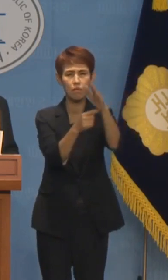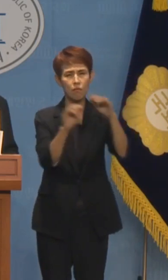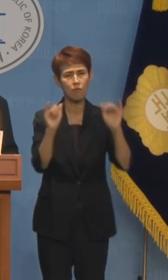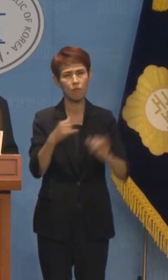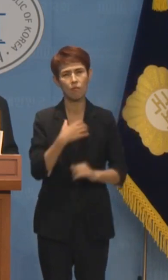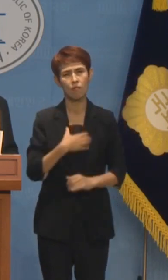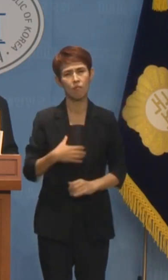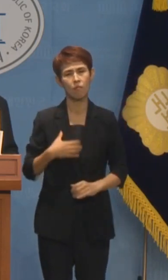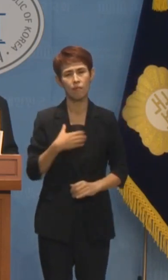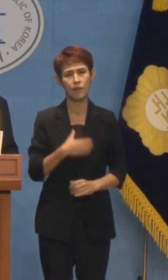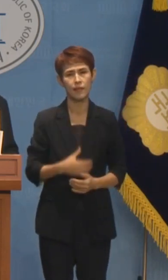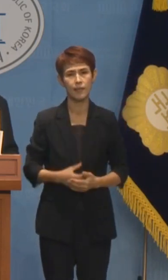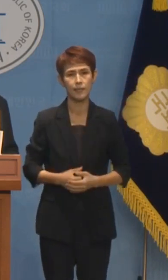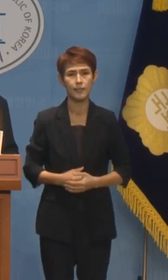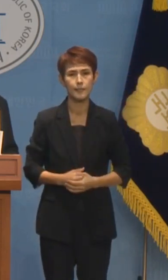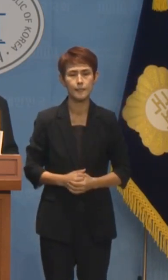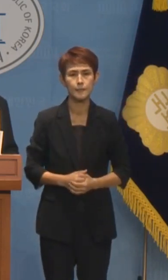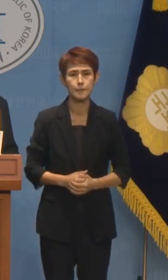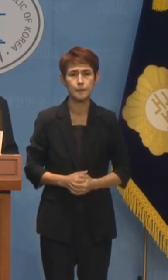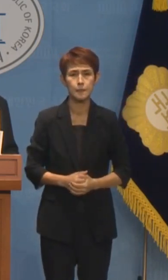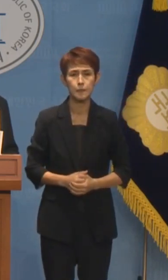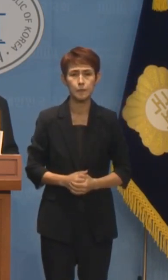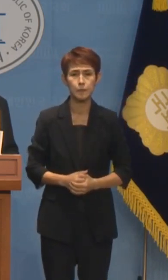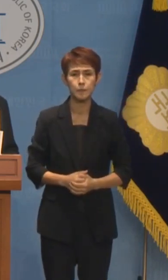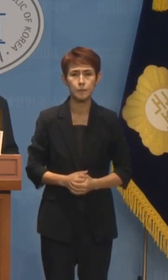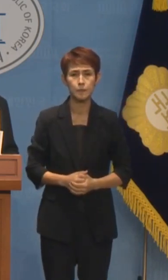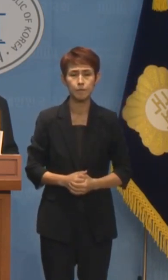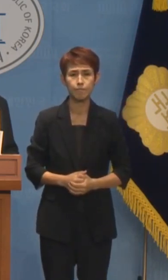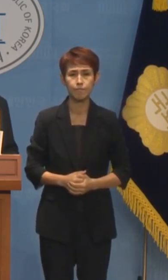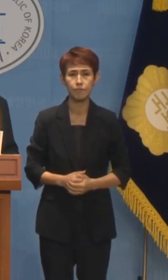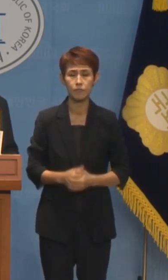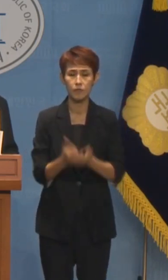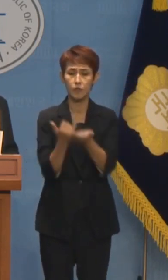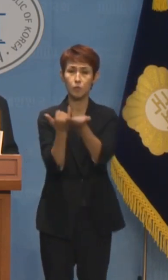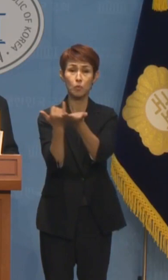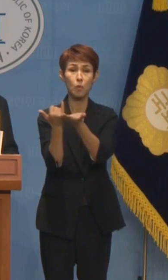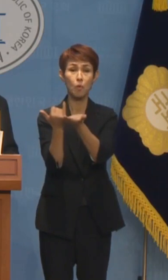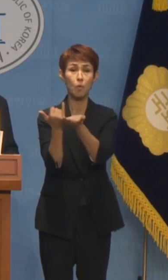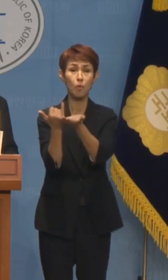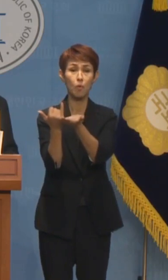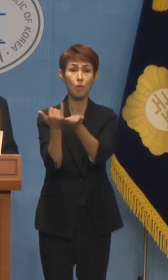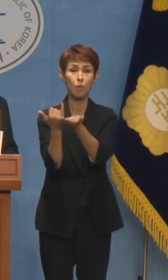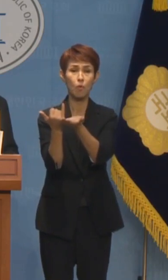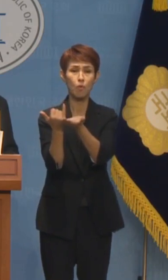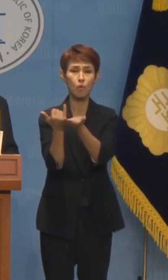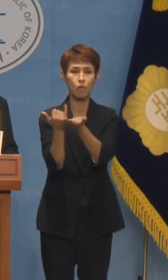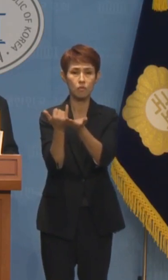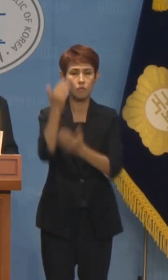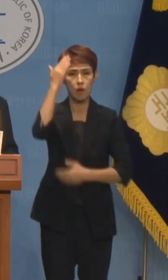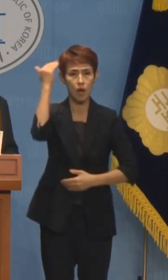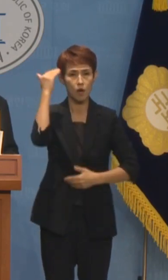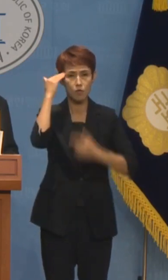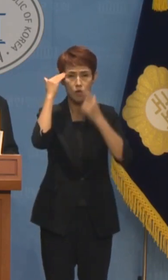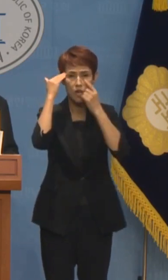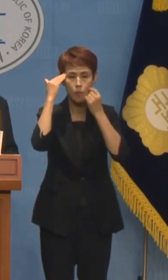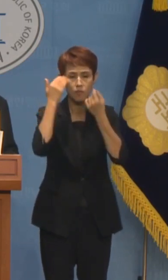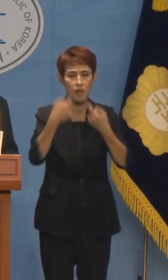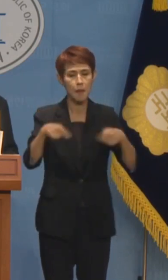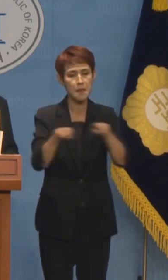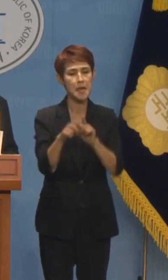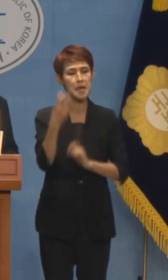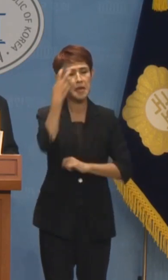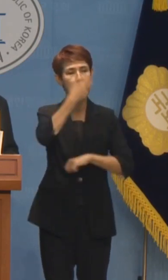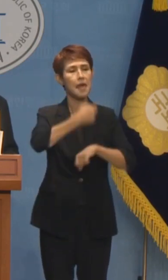생각이 듭니다 그 이후에 독도를 한일간의 공동 수역으로